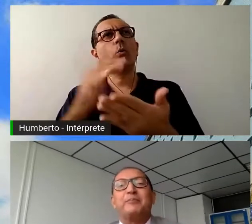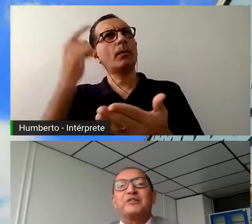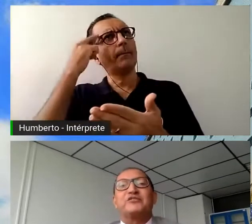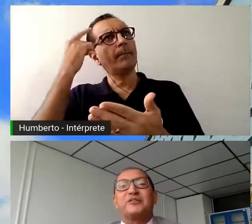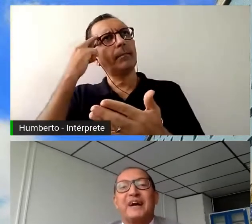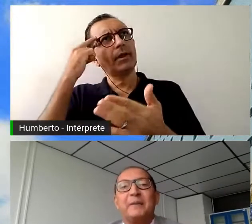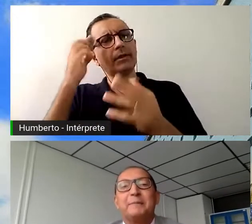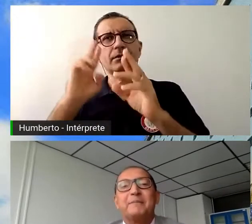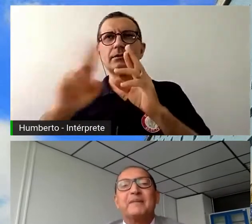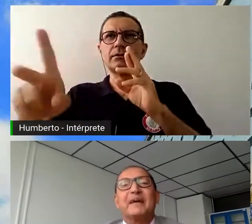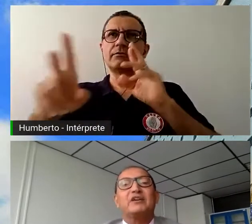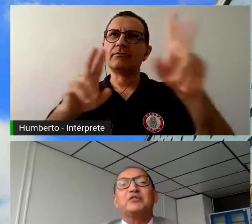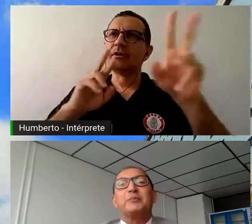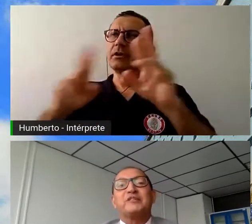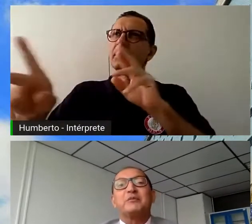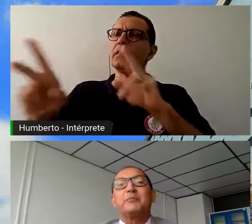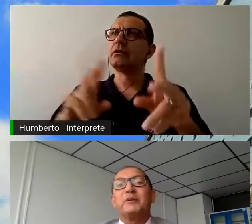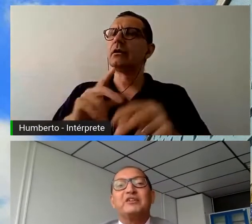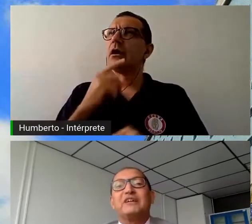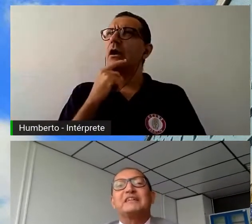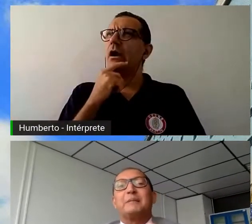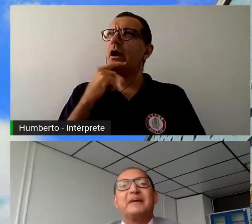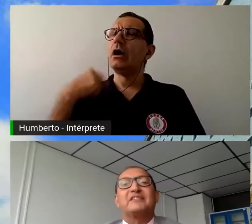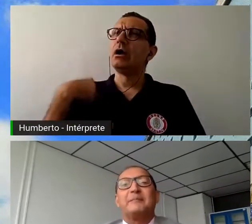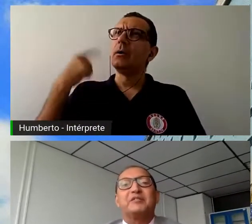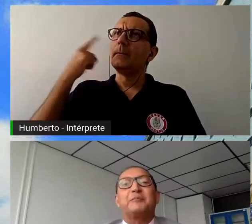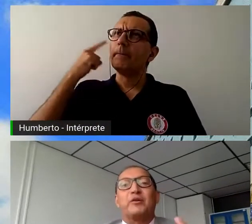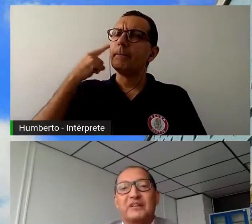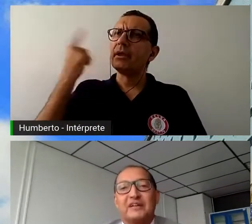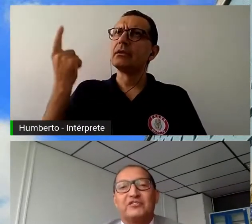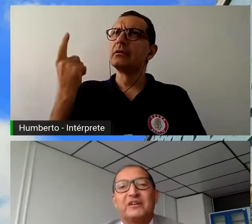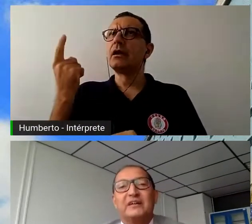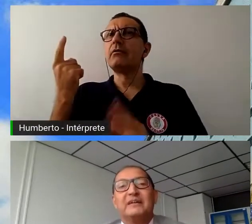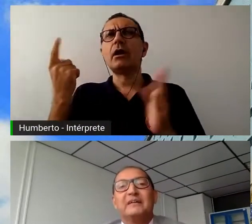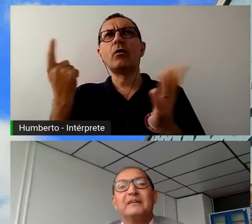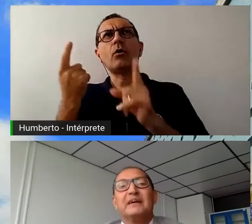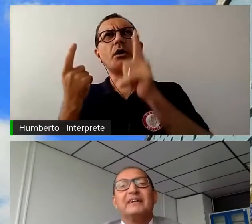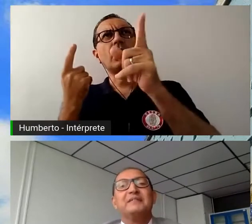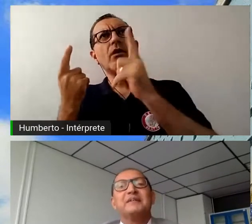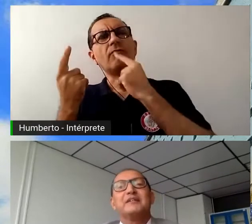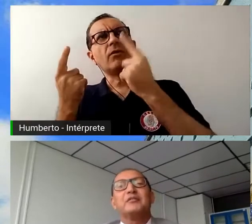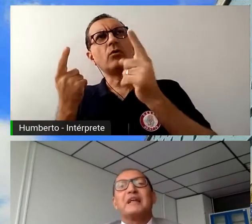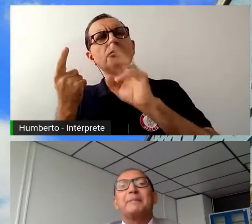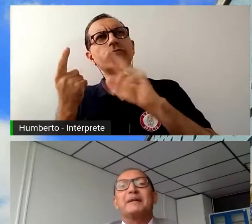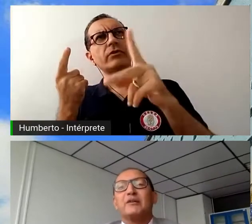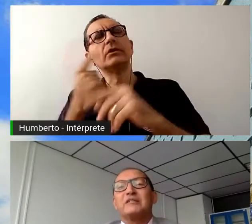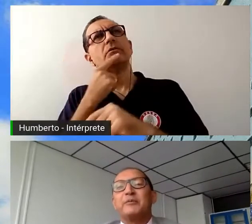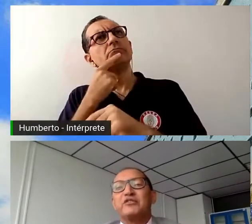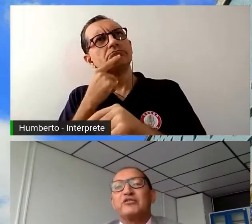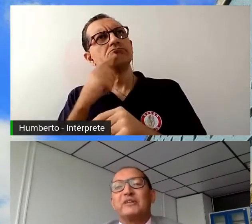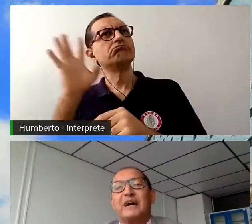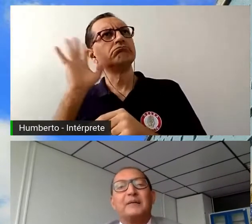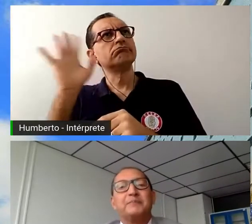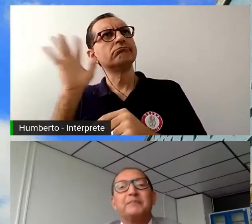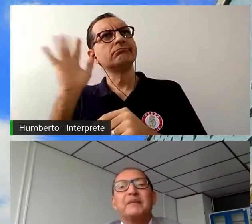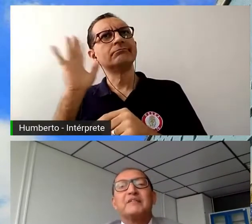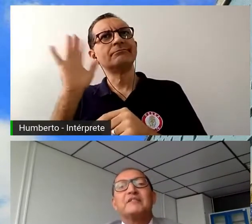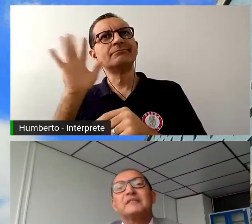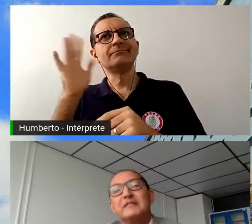oportunidade de se posicionar. Eu acho que o posicionamento político ele também é extremamente importante, né? Não dá para não se